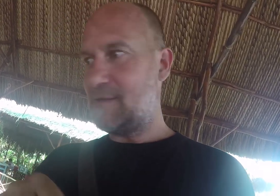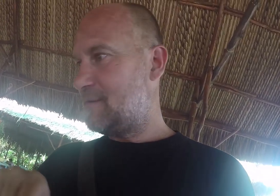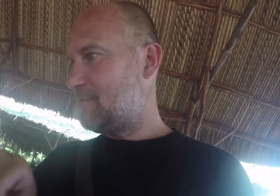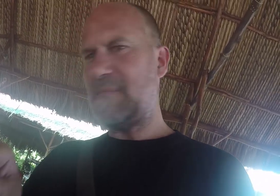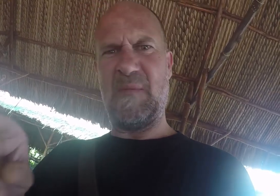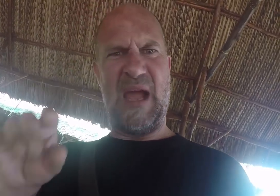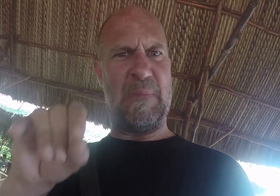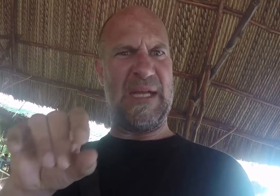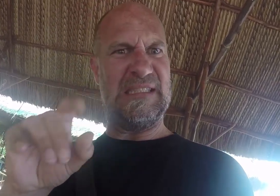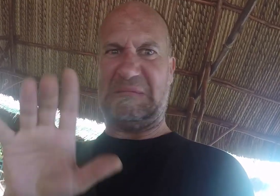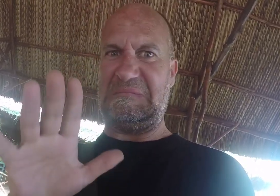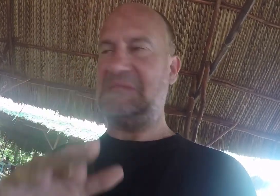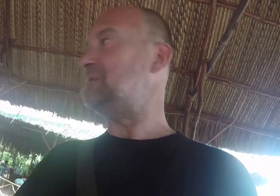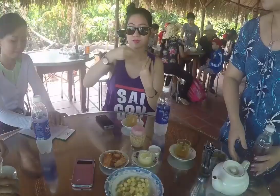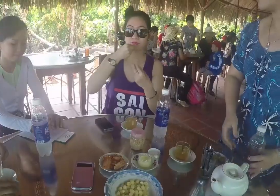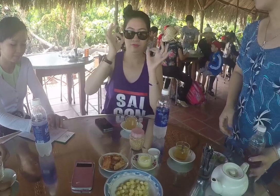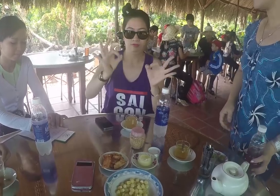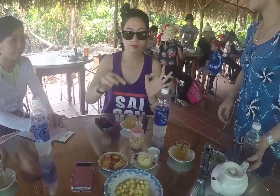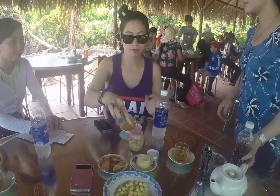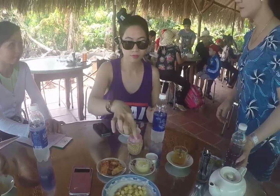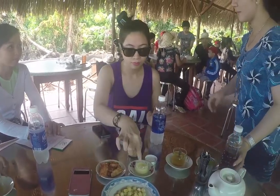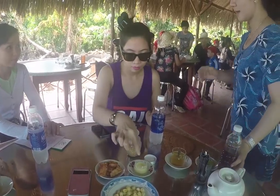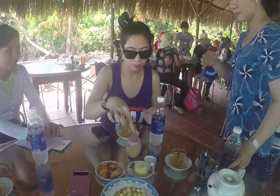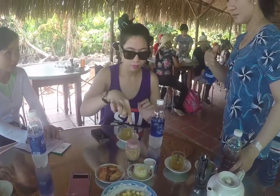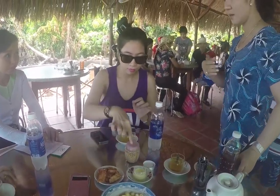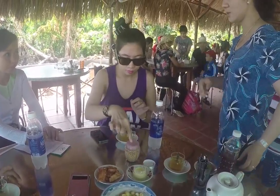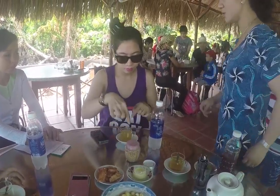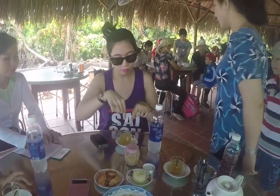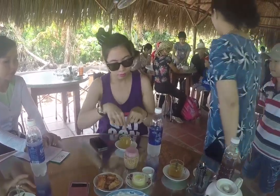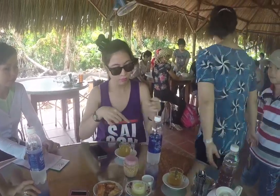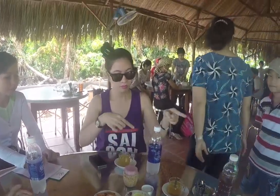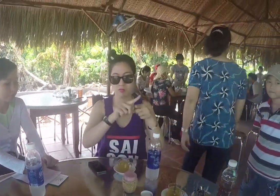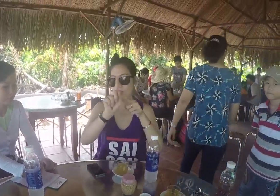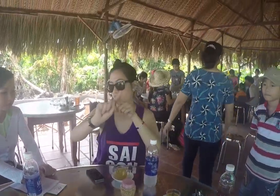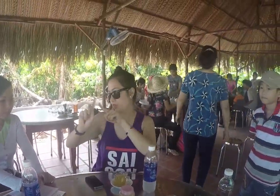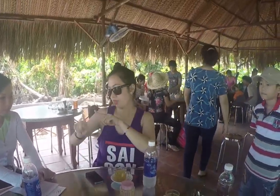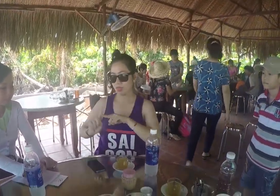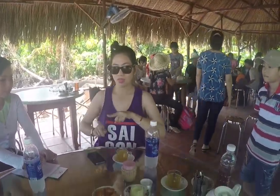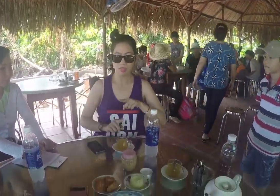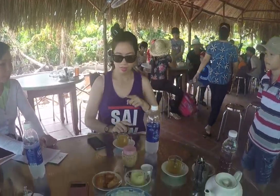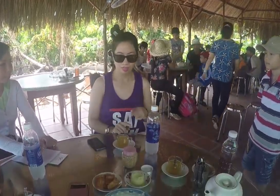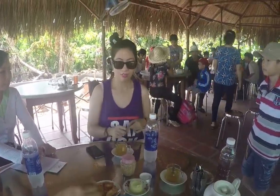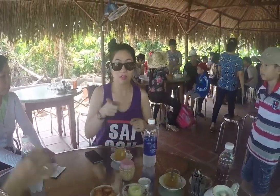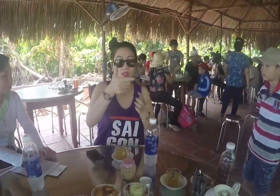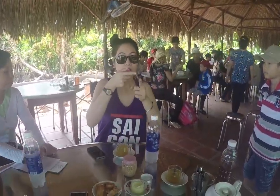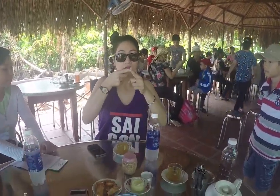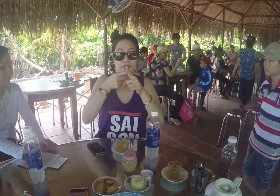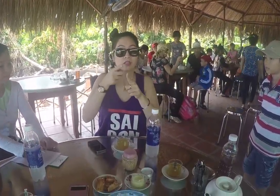Soll ich nochmal? Nee, ich tau keine Bienen. Das sind alles verschiedene Honigprodukte.